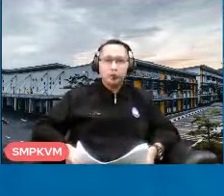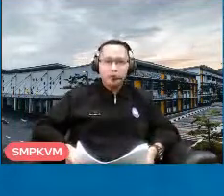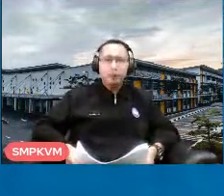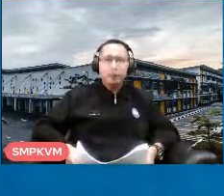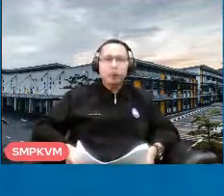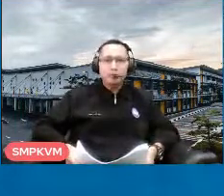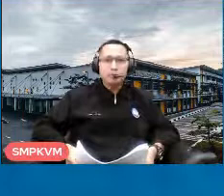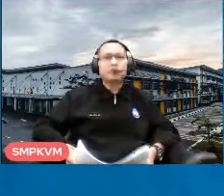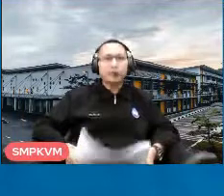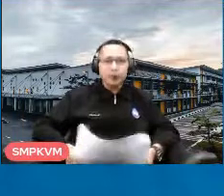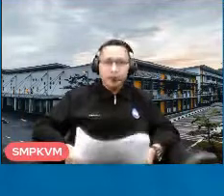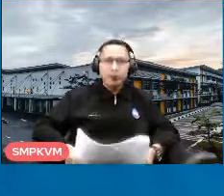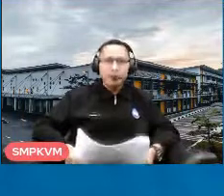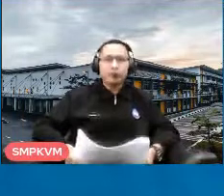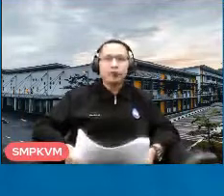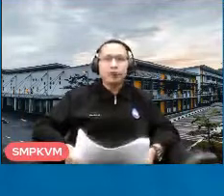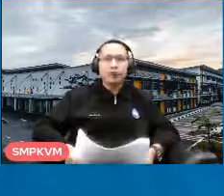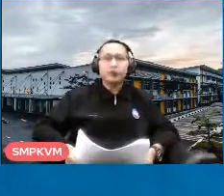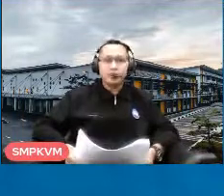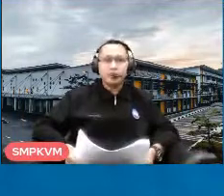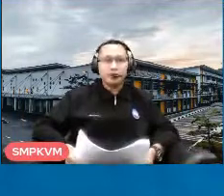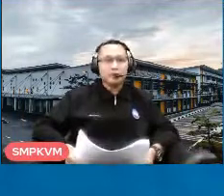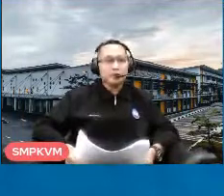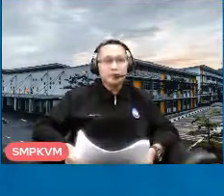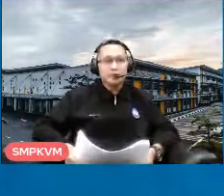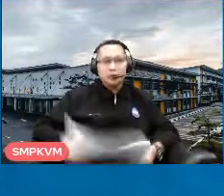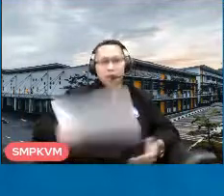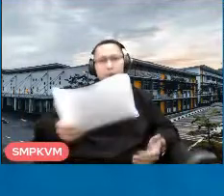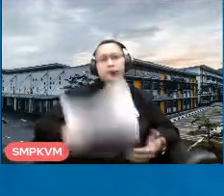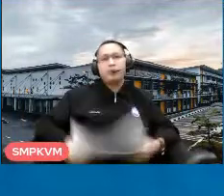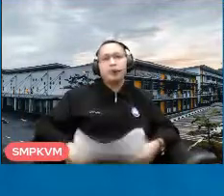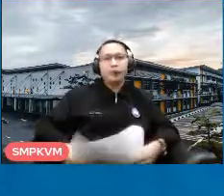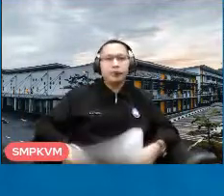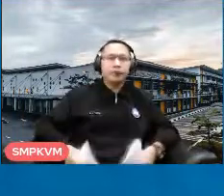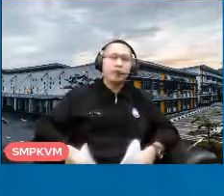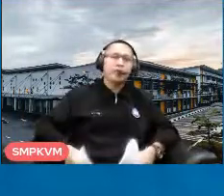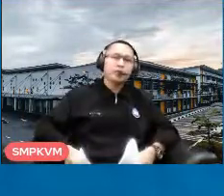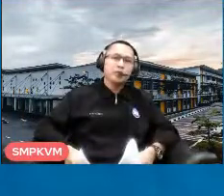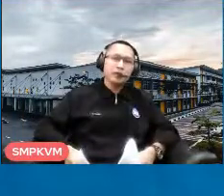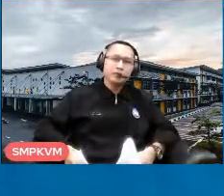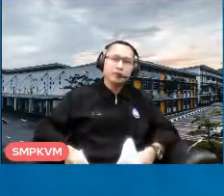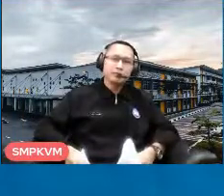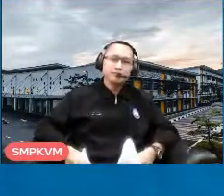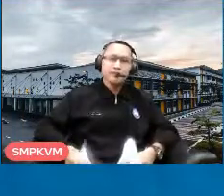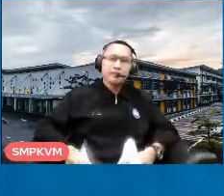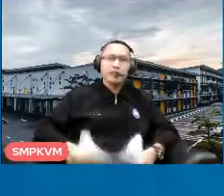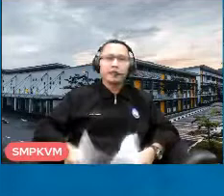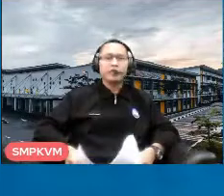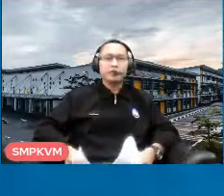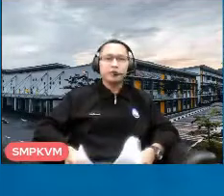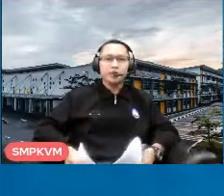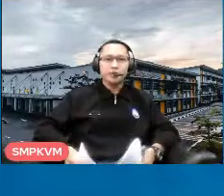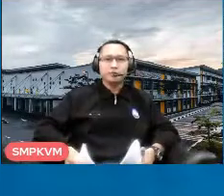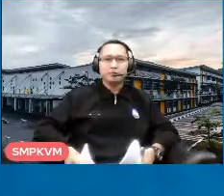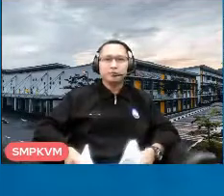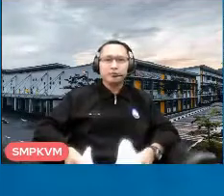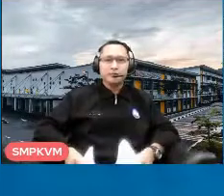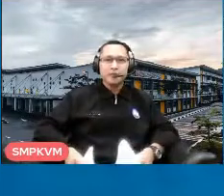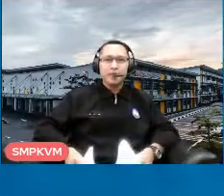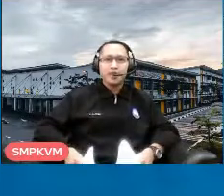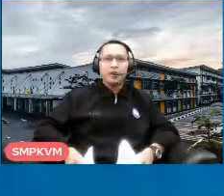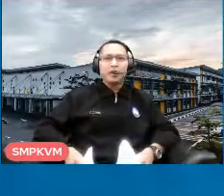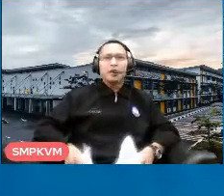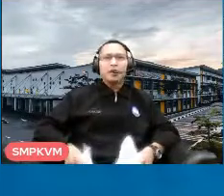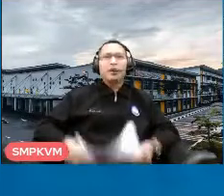kalau saya pompa tetarik macam ya lelaki yang saya go kali kalau gue saya pohon Changmin tak mau sajalah Oke seterusnya